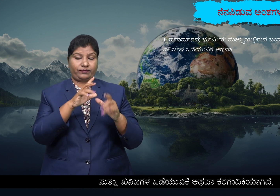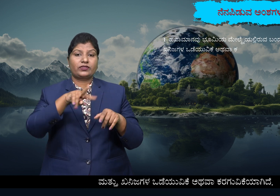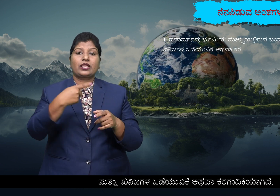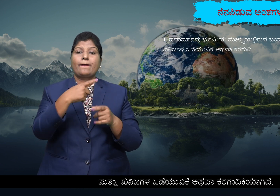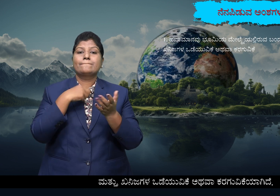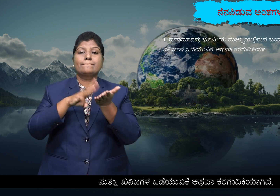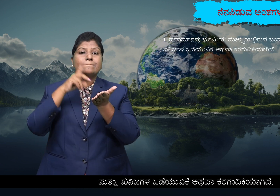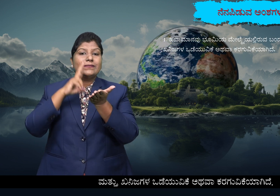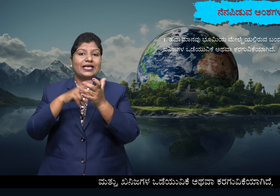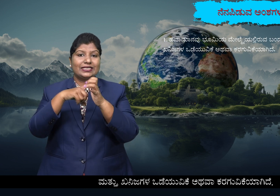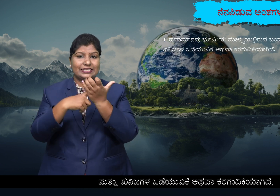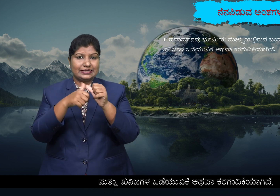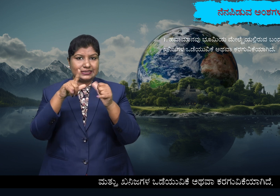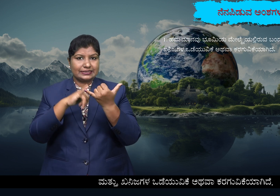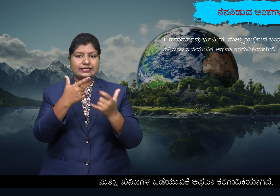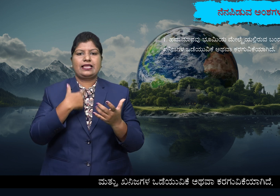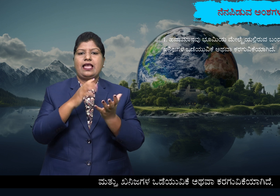ಅಥವಾ ಕರಗುವಿಕೆಯಾಗಿದೆ.